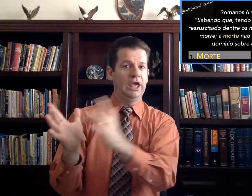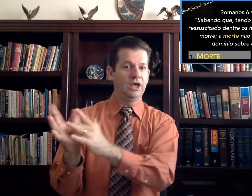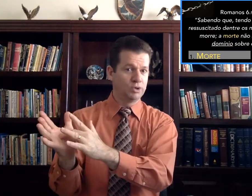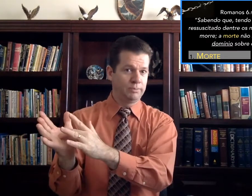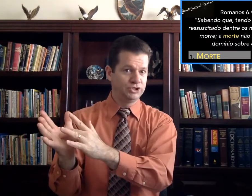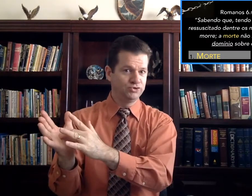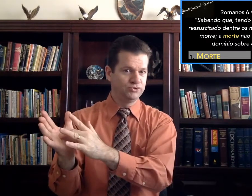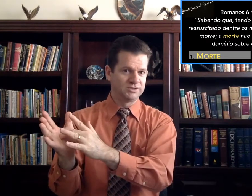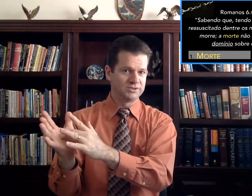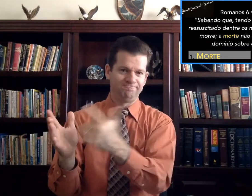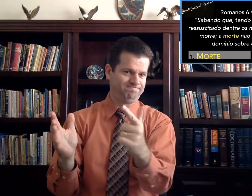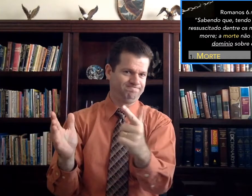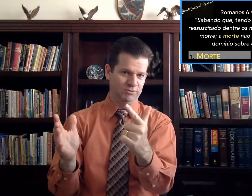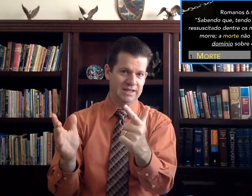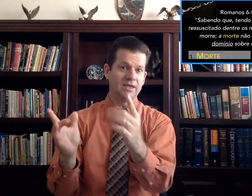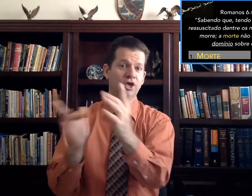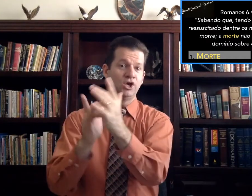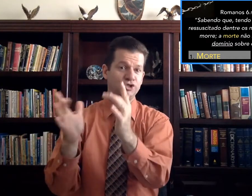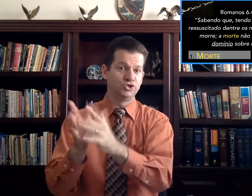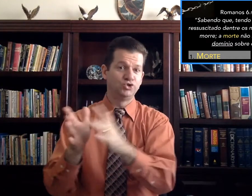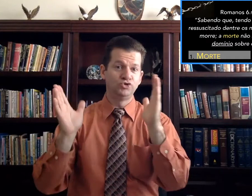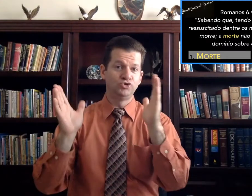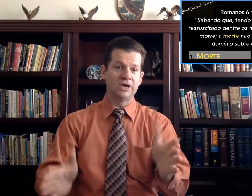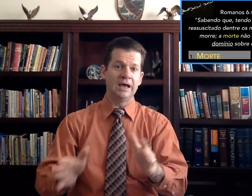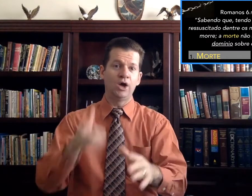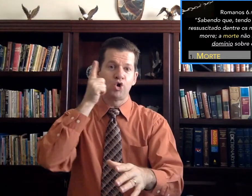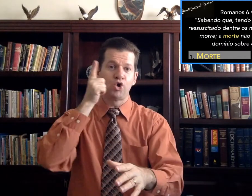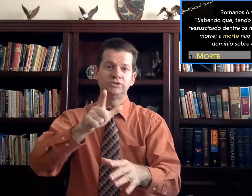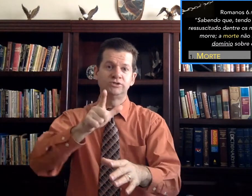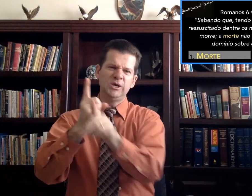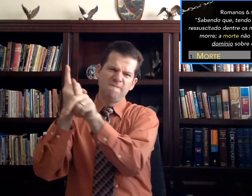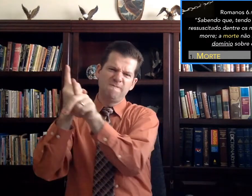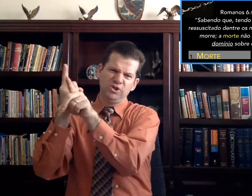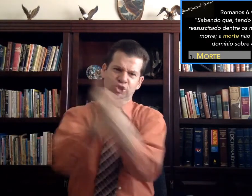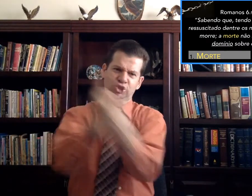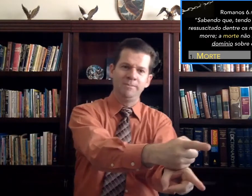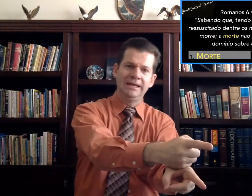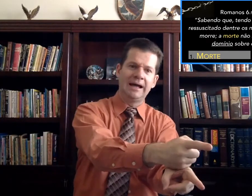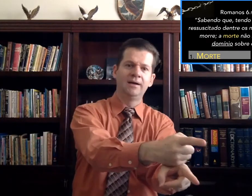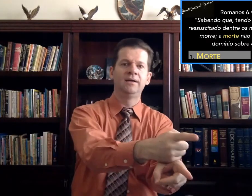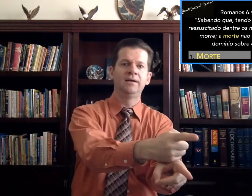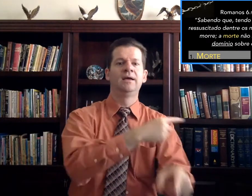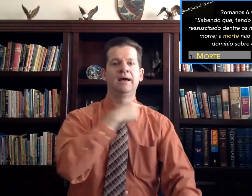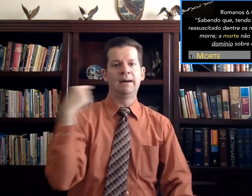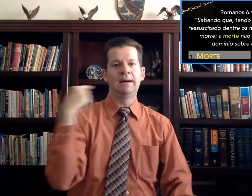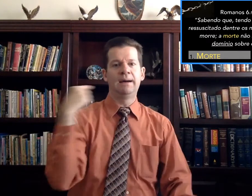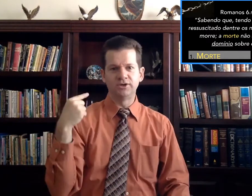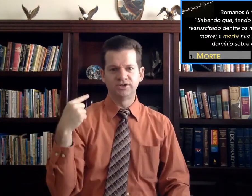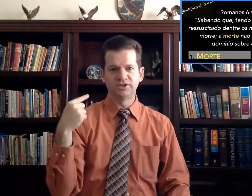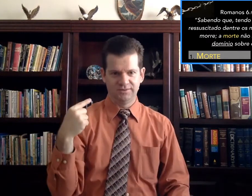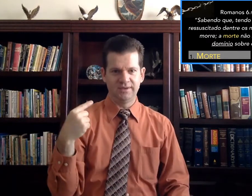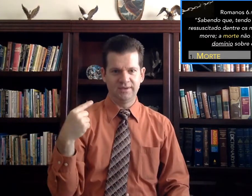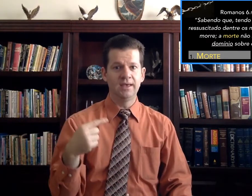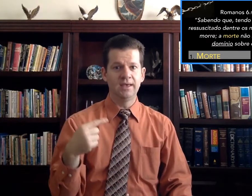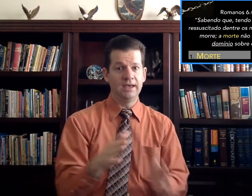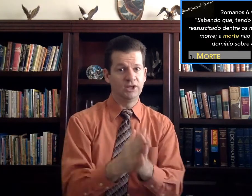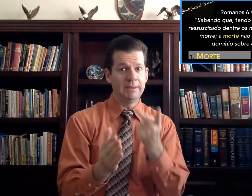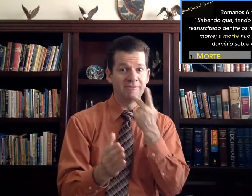sobre Jesus. Não tem. Jesus já conseguiu dominar a morte. Okay? Então a Bíblia